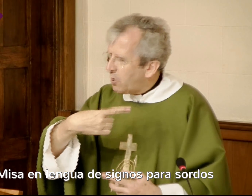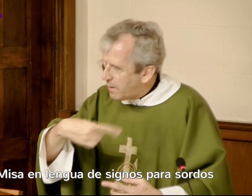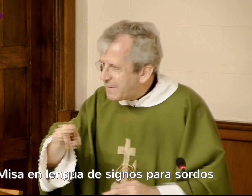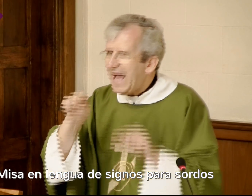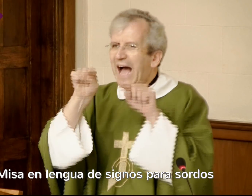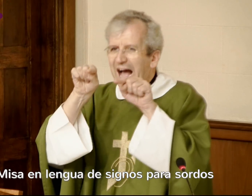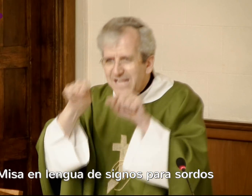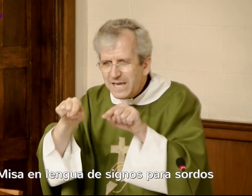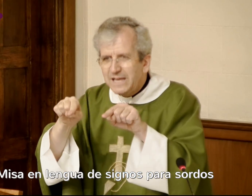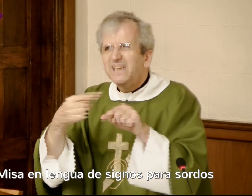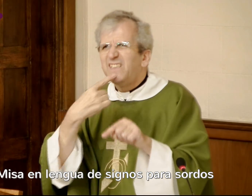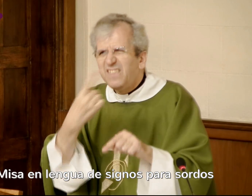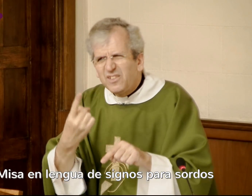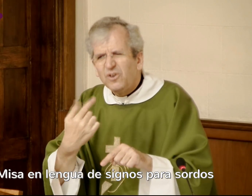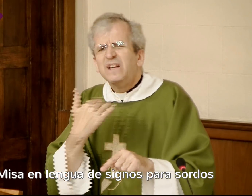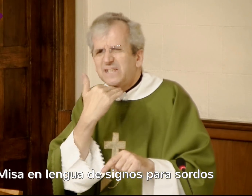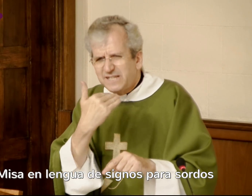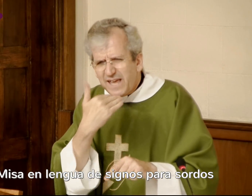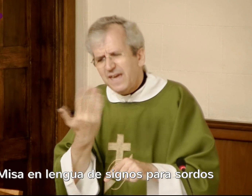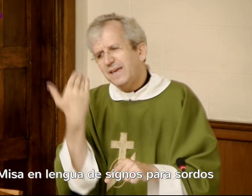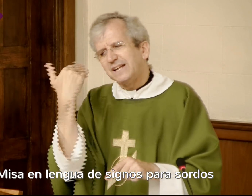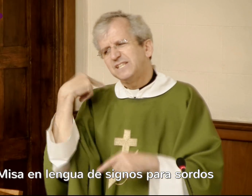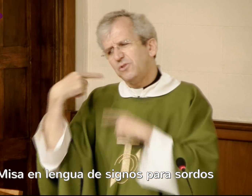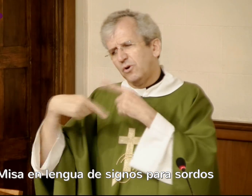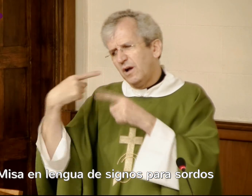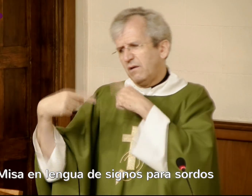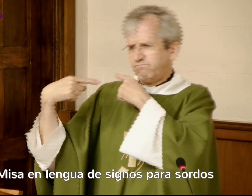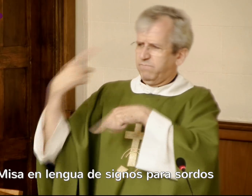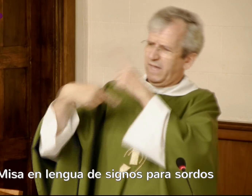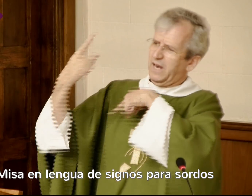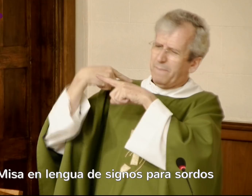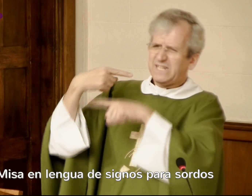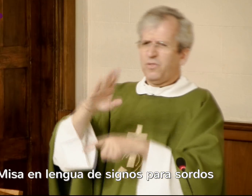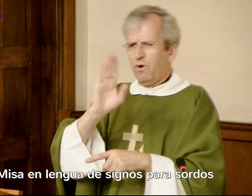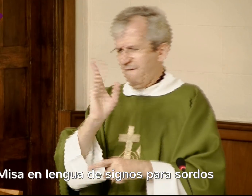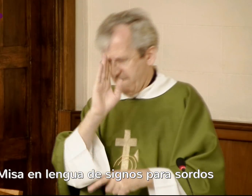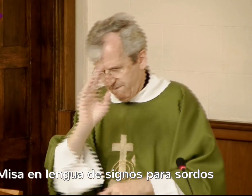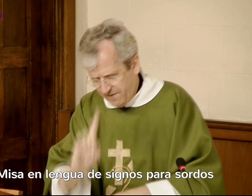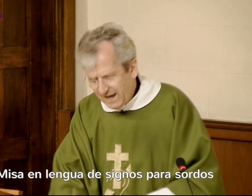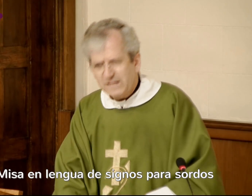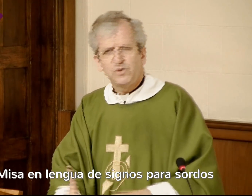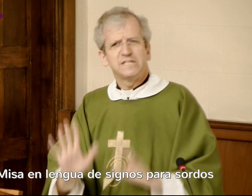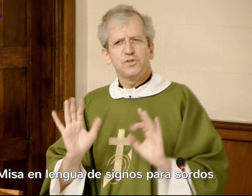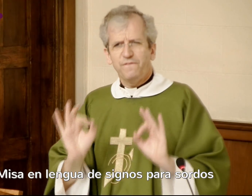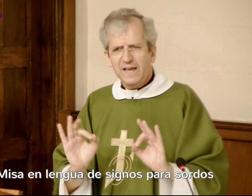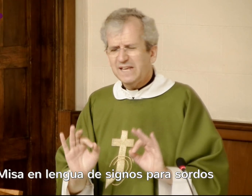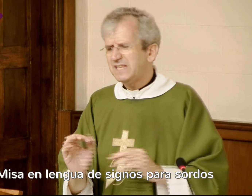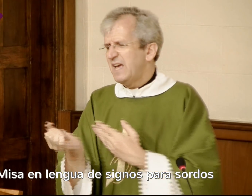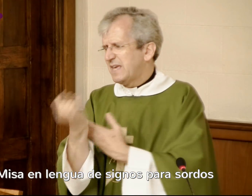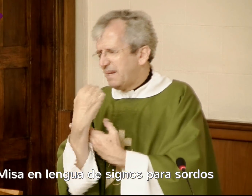lo envía allí diciendo, sé que han sido en el pasado fieles, no han sido fieles, que